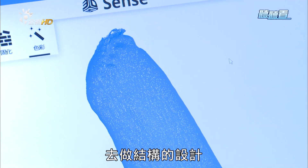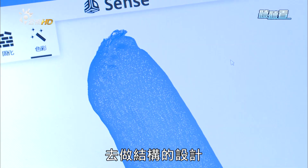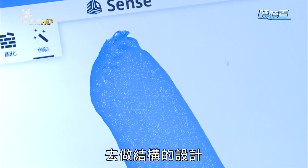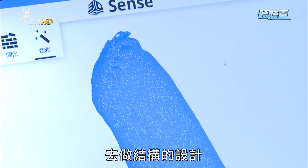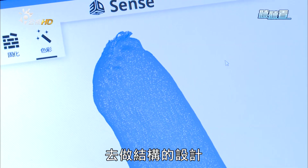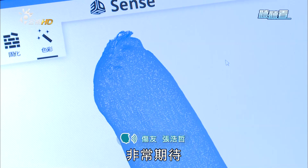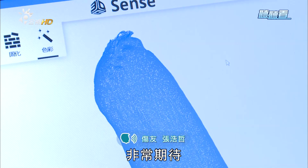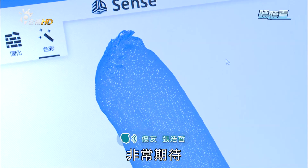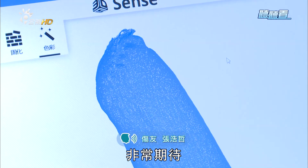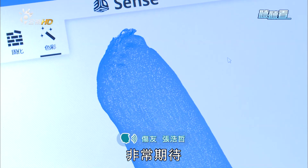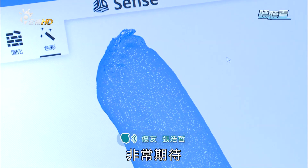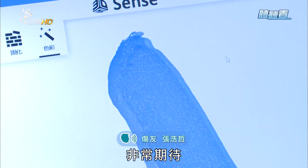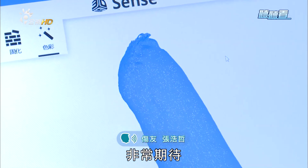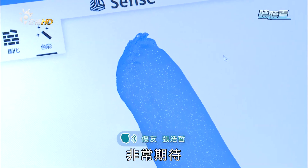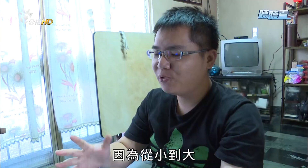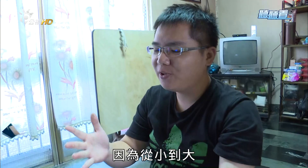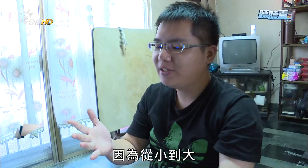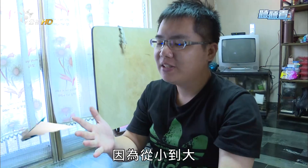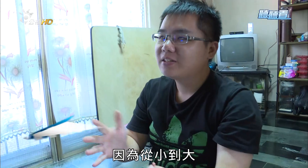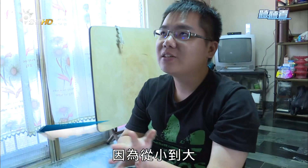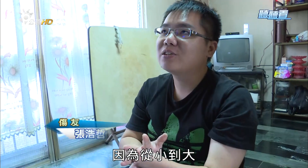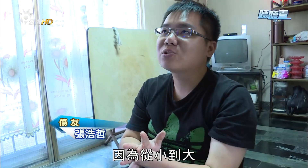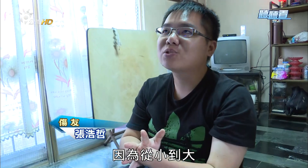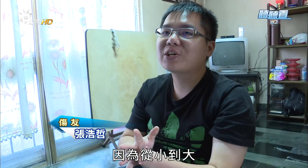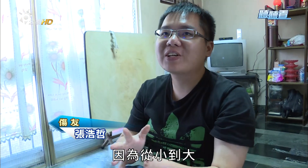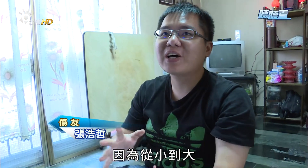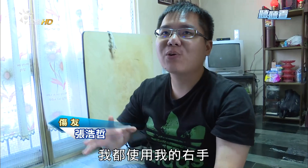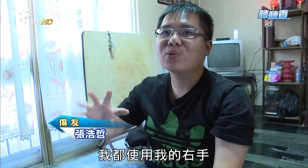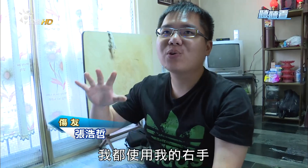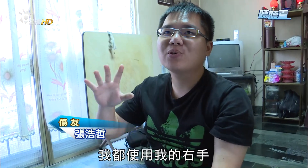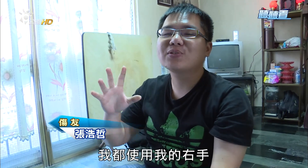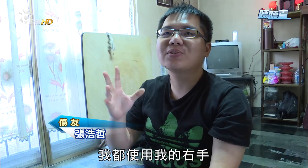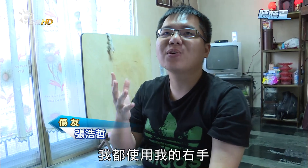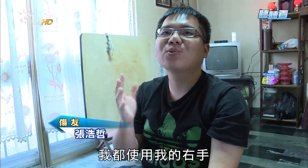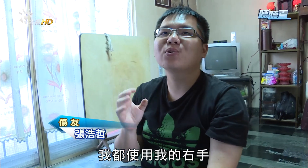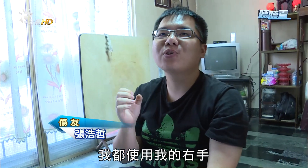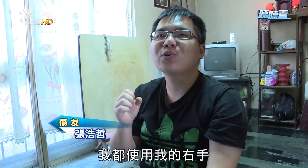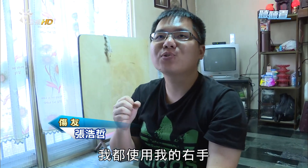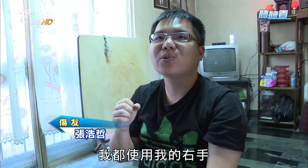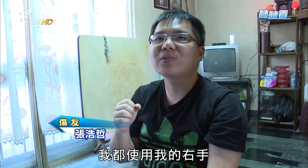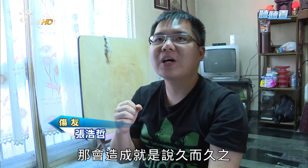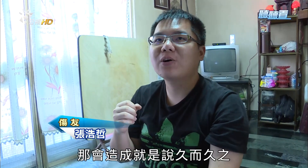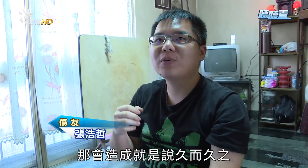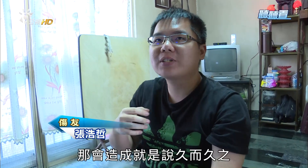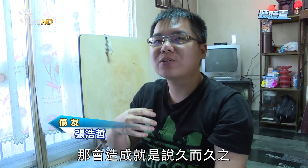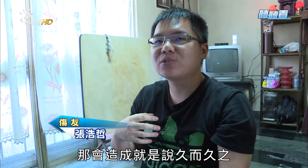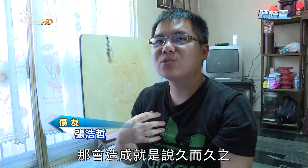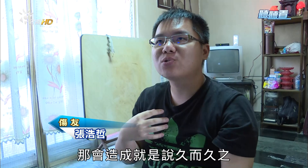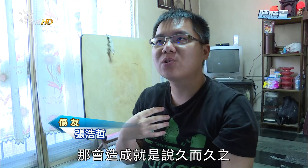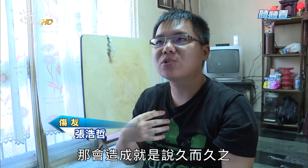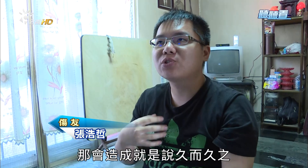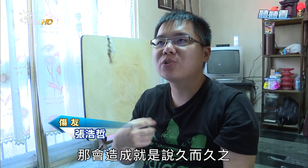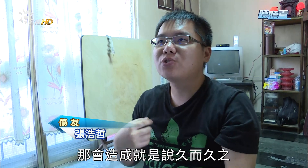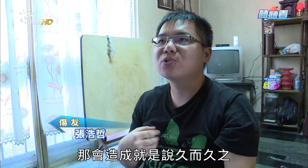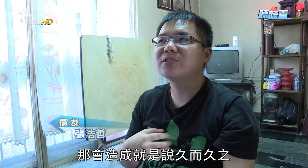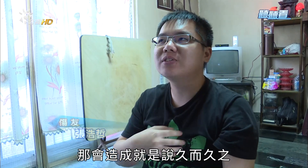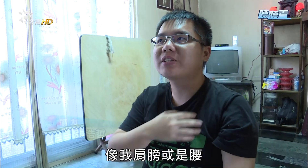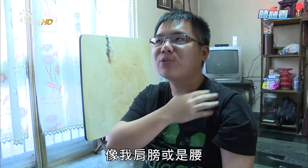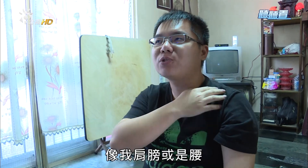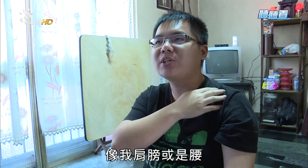哦，非常期待，因为从小到大我都使用我右手，那会造成就是说久而久之像我肩